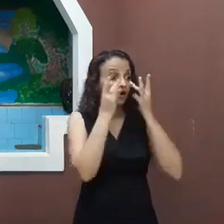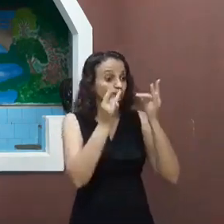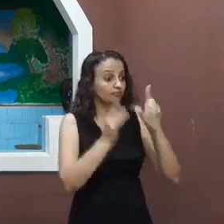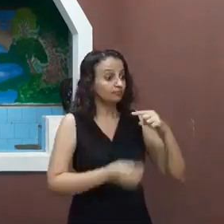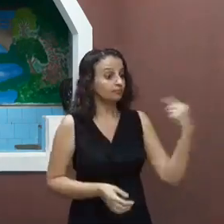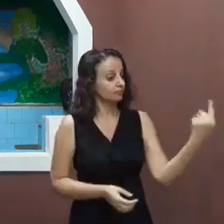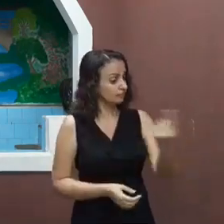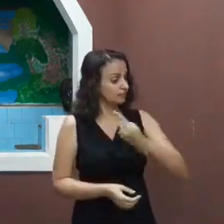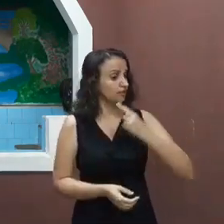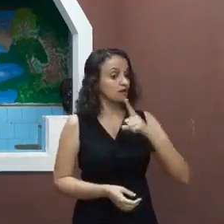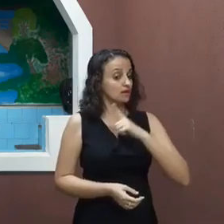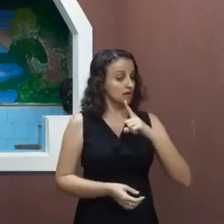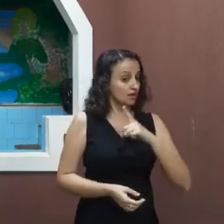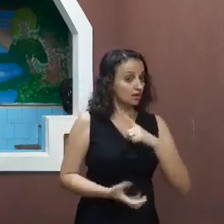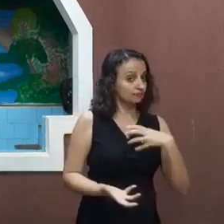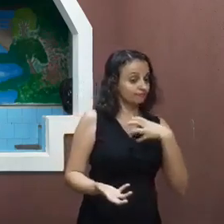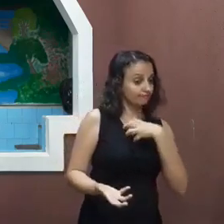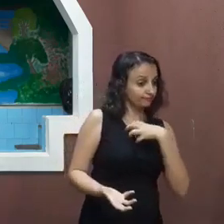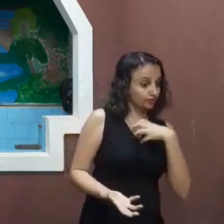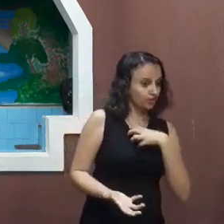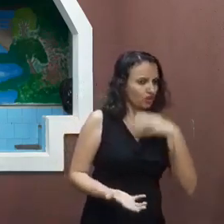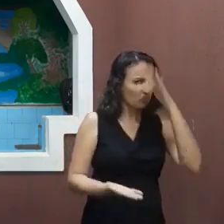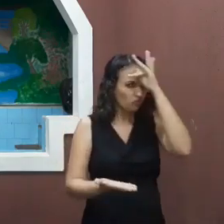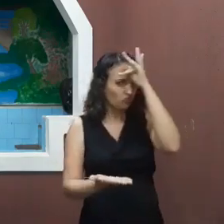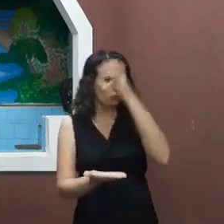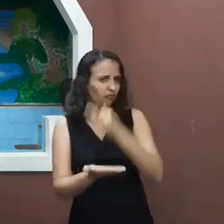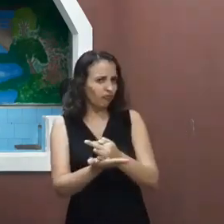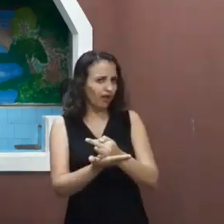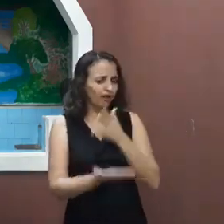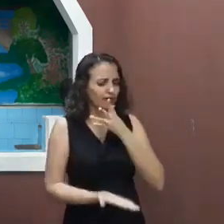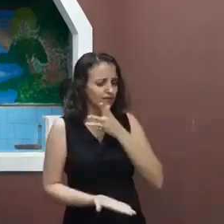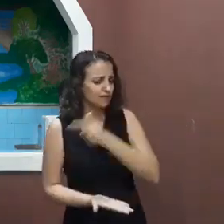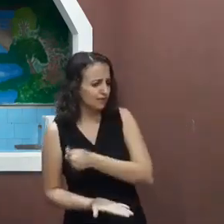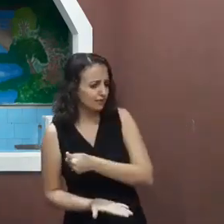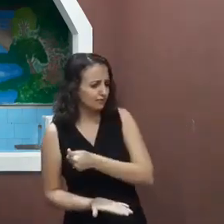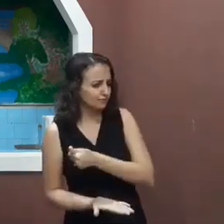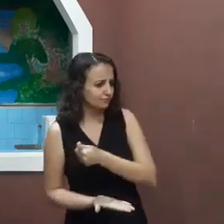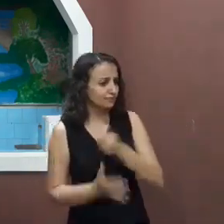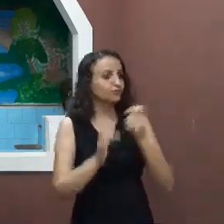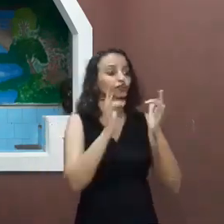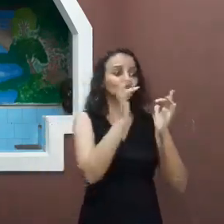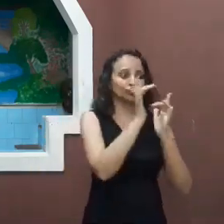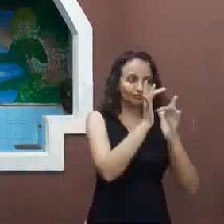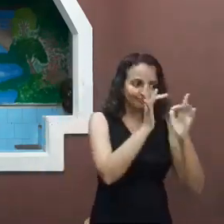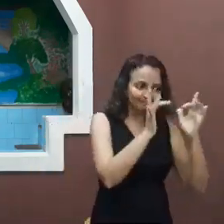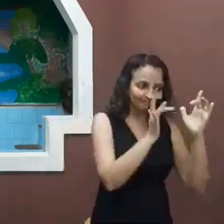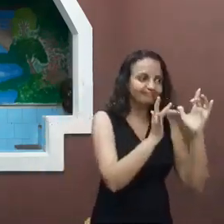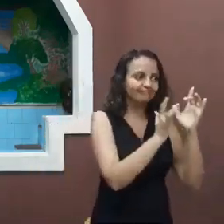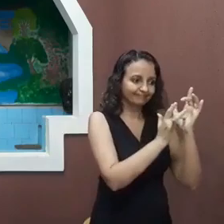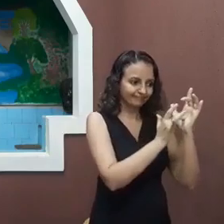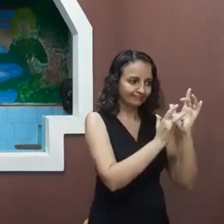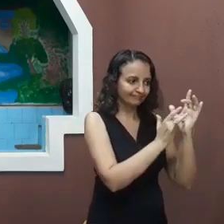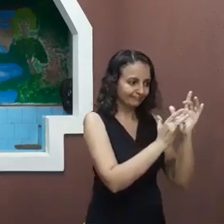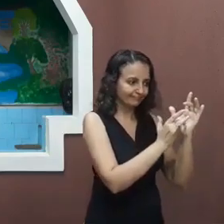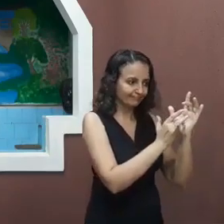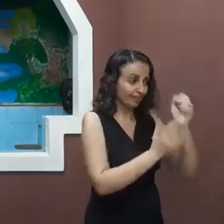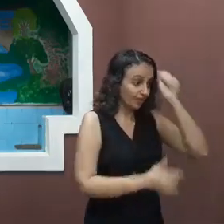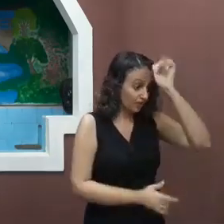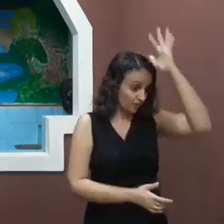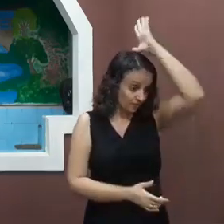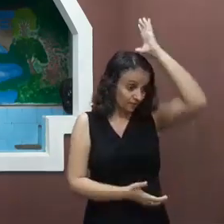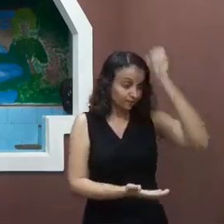temos uma condição. Qual a fé que salva? A fé em Jesus. Como conciliar então Romanos capítulo 3, versículo